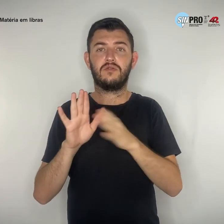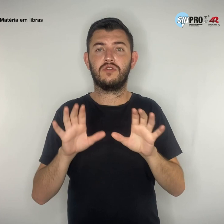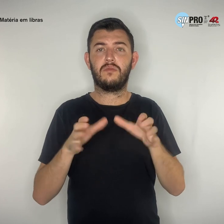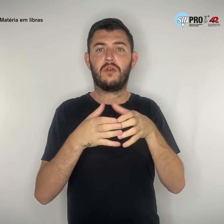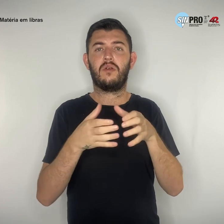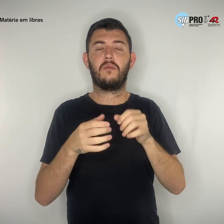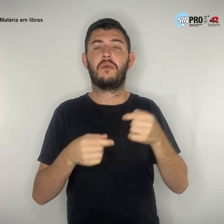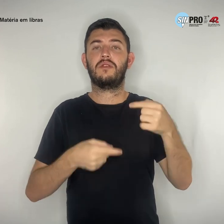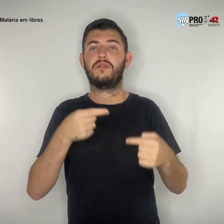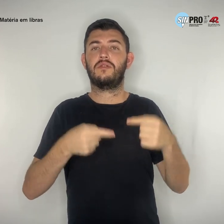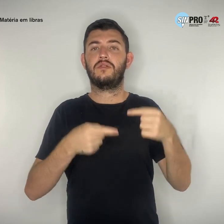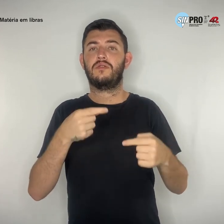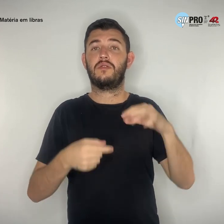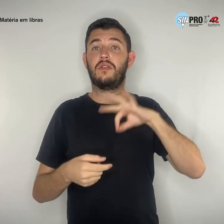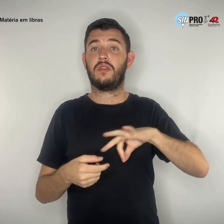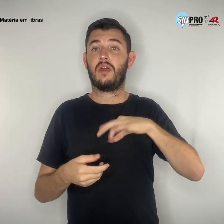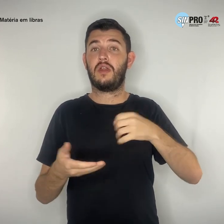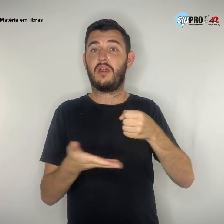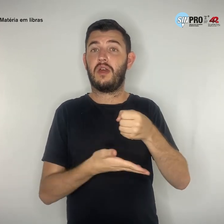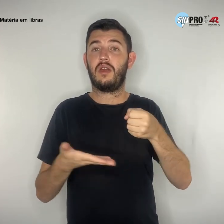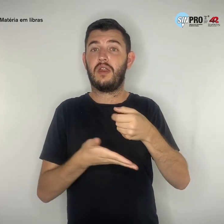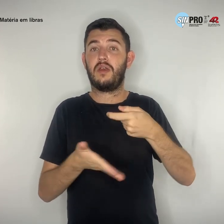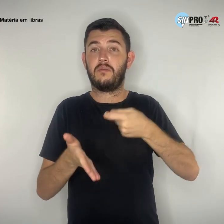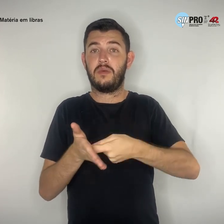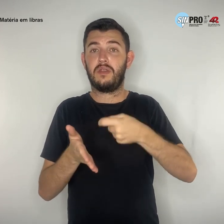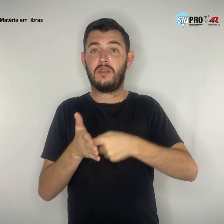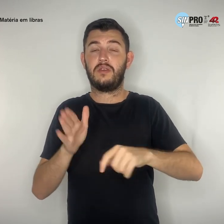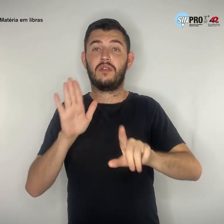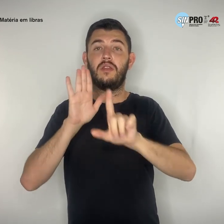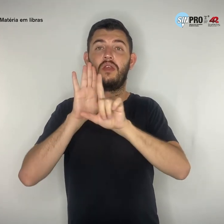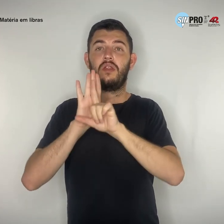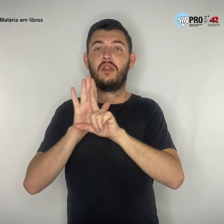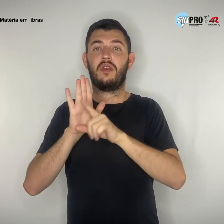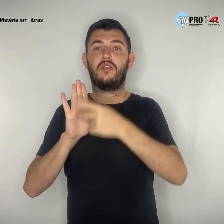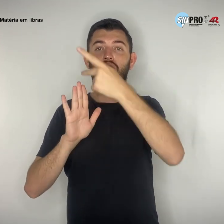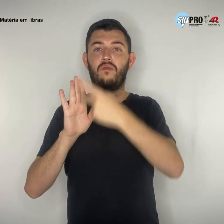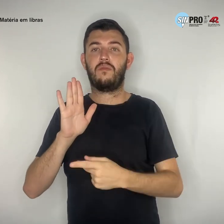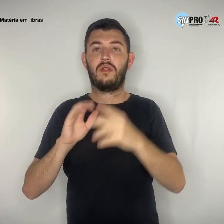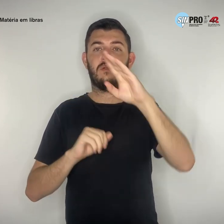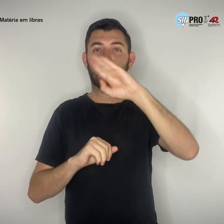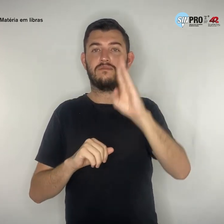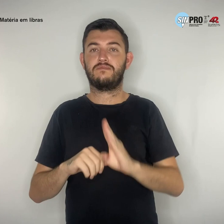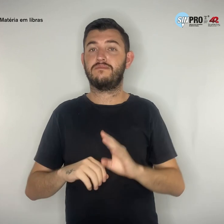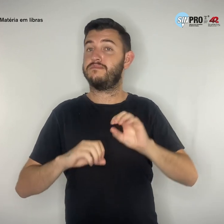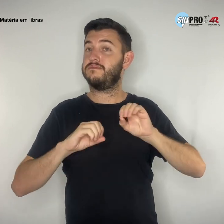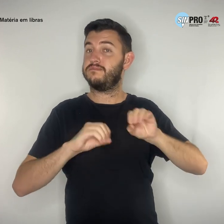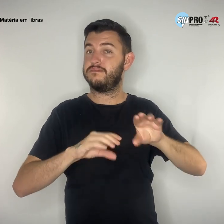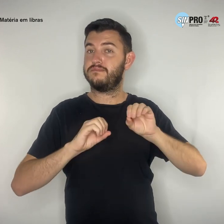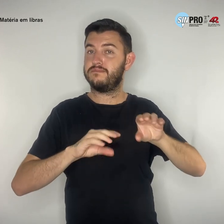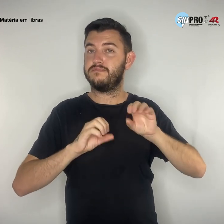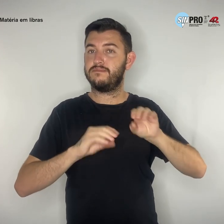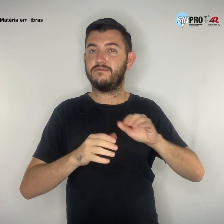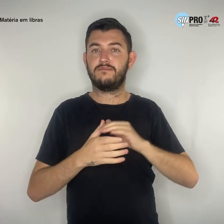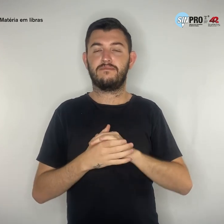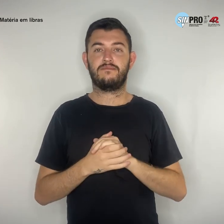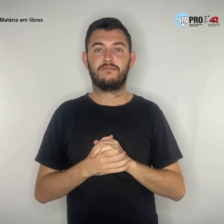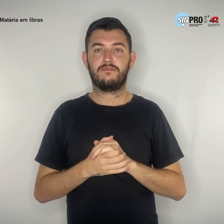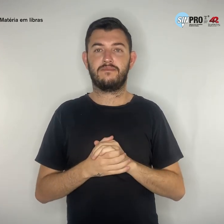salarial é uma exigência da lei do Plano Nacional de Educação. Tem que ter um